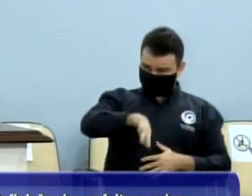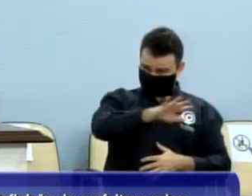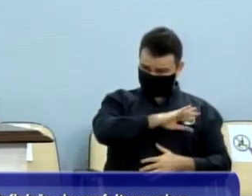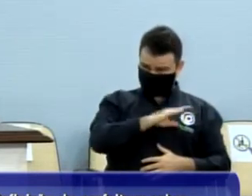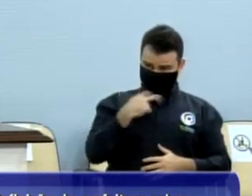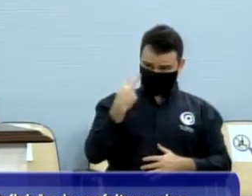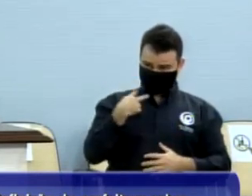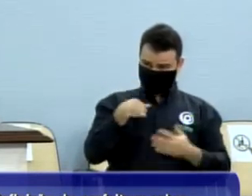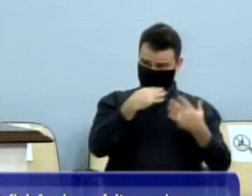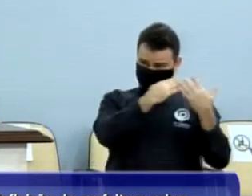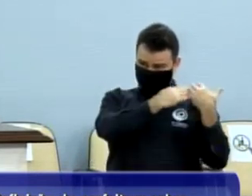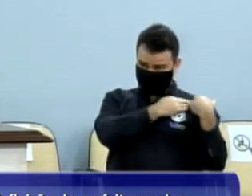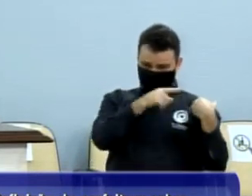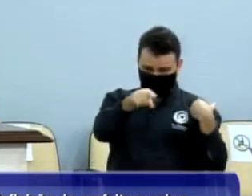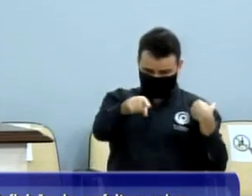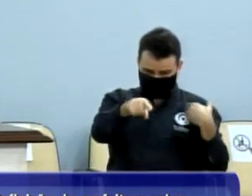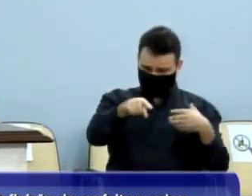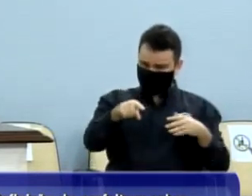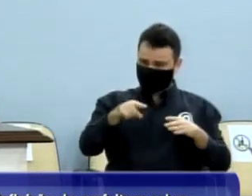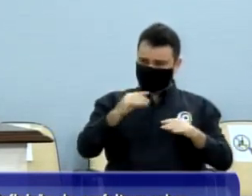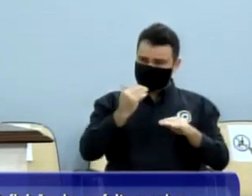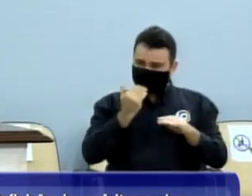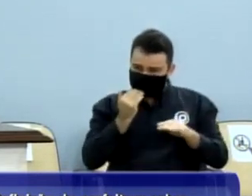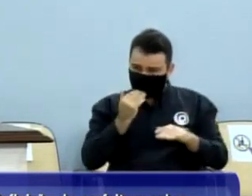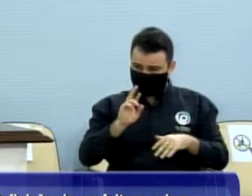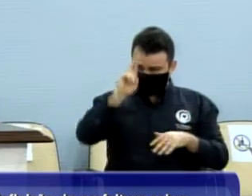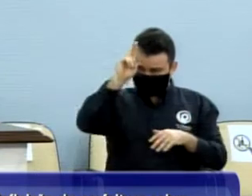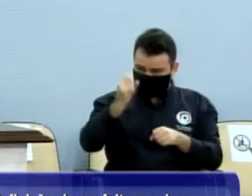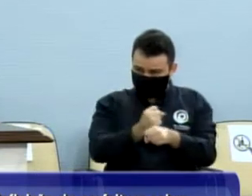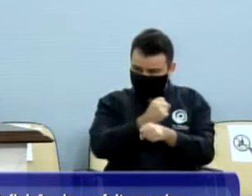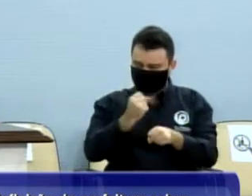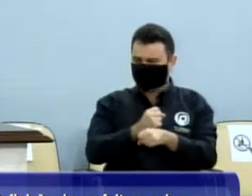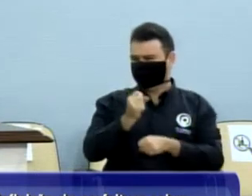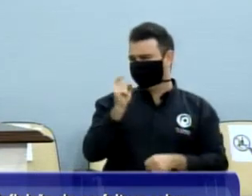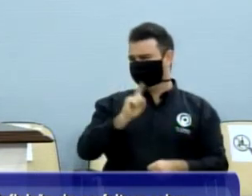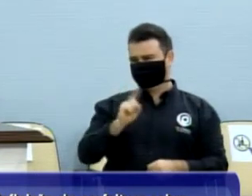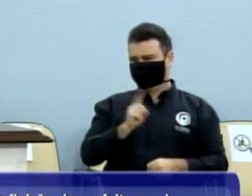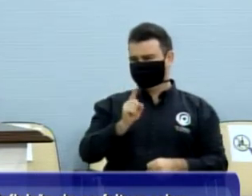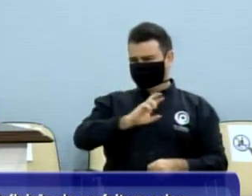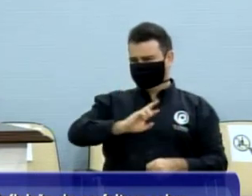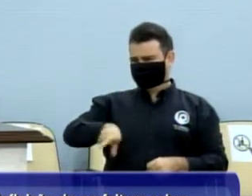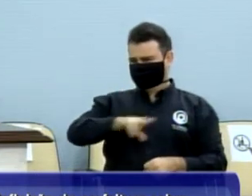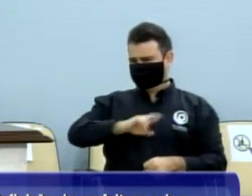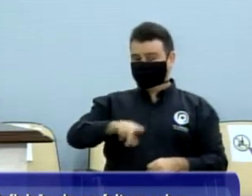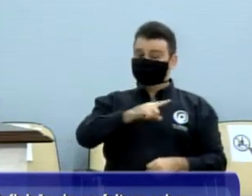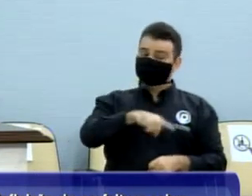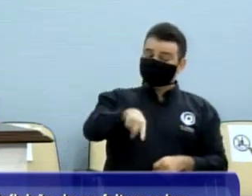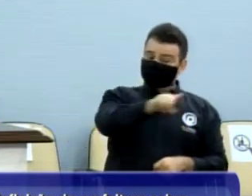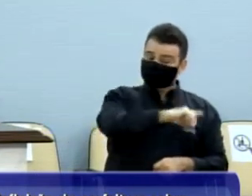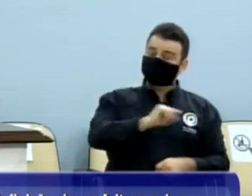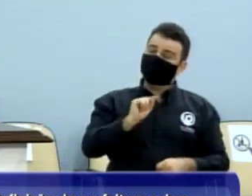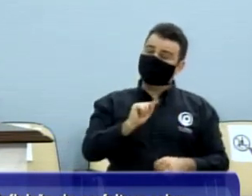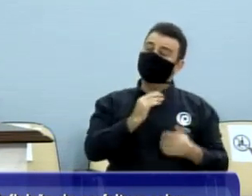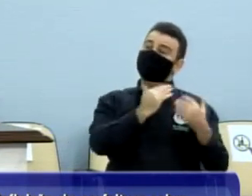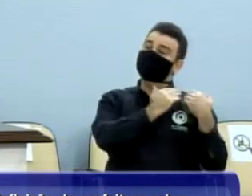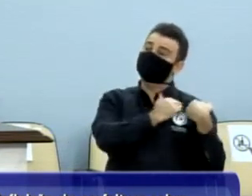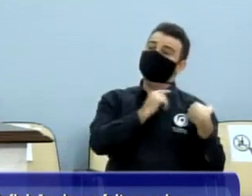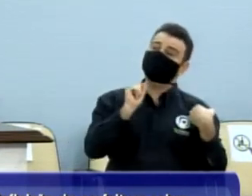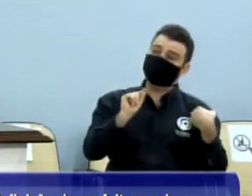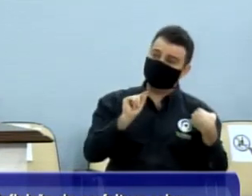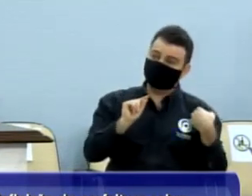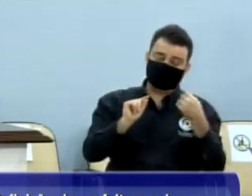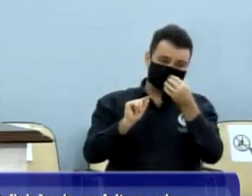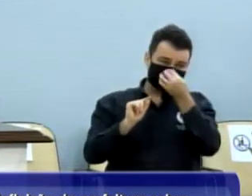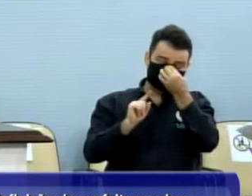vereador não tampa buraco, apesar que o vereador não faz a limpeza. O vereador tenta sempre